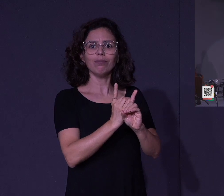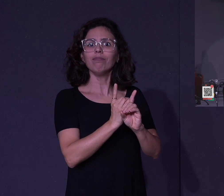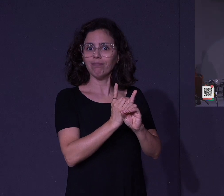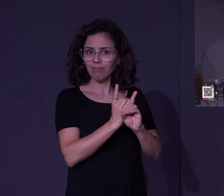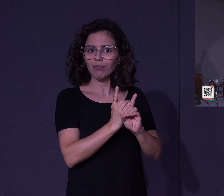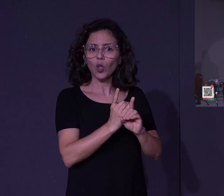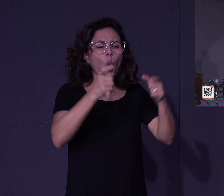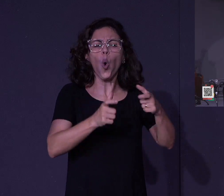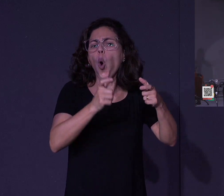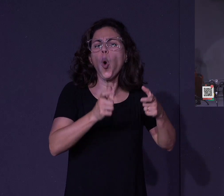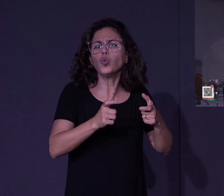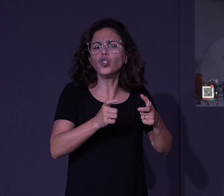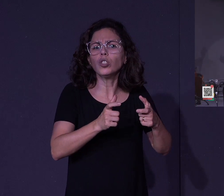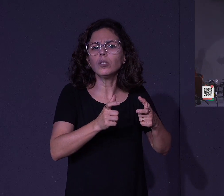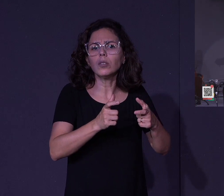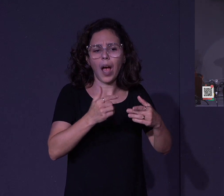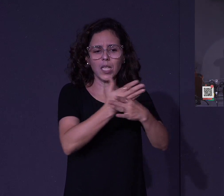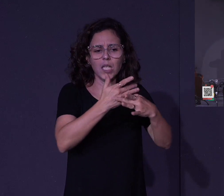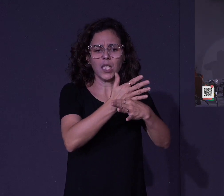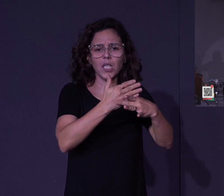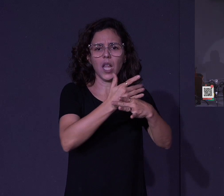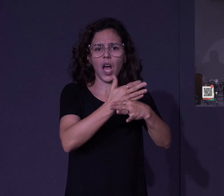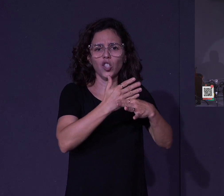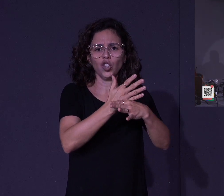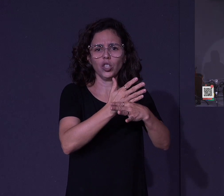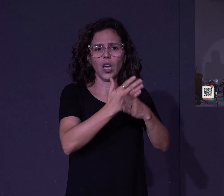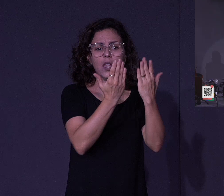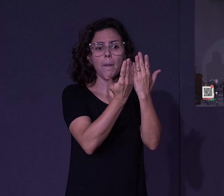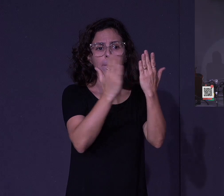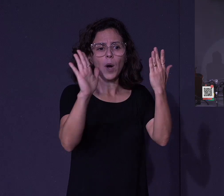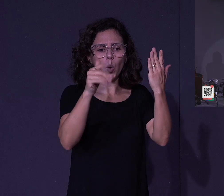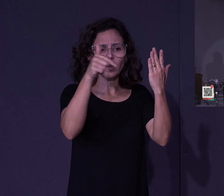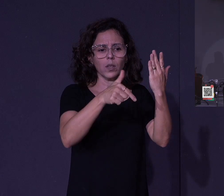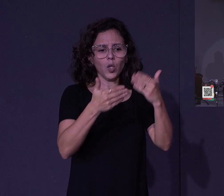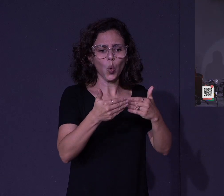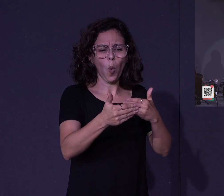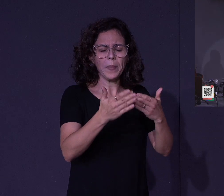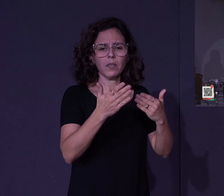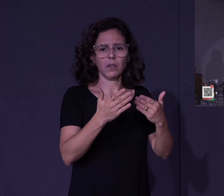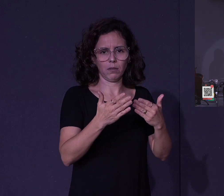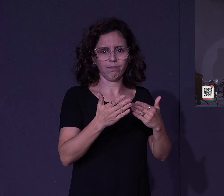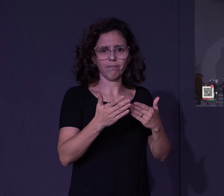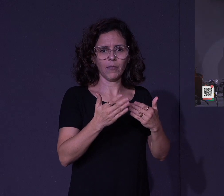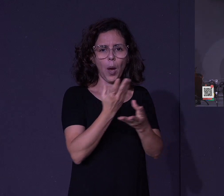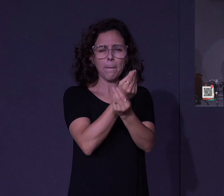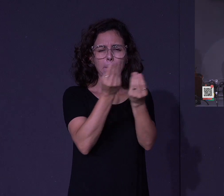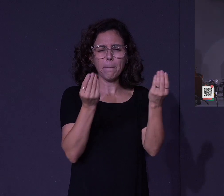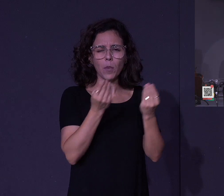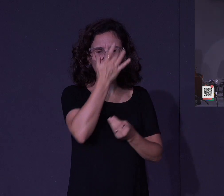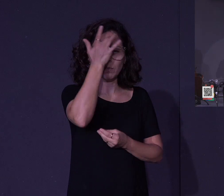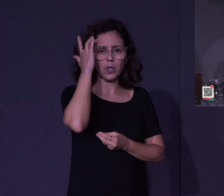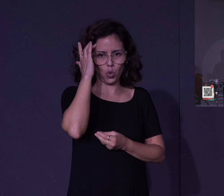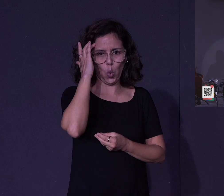Movimentadíssimo. Negócios, conversas no meio de todo mundo. Porque o final do texto vai